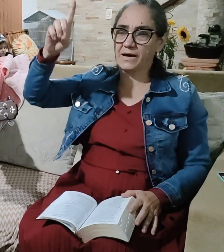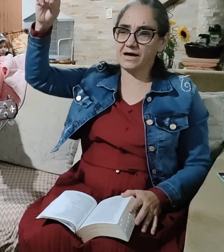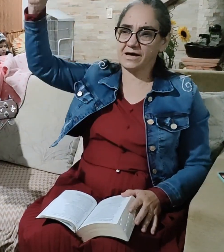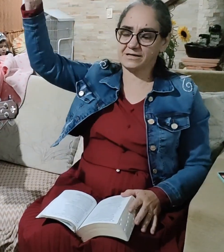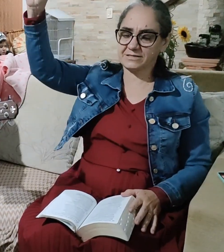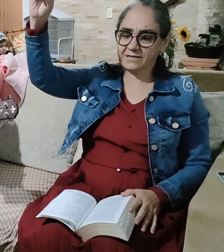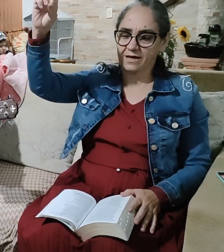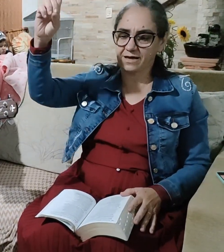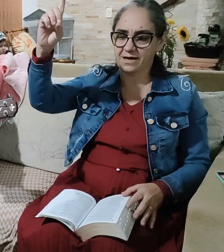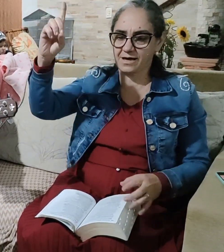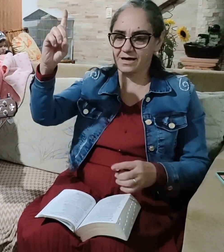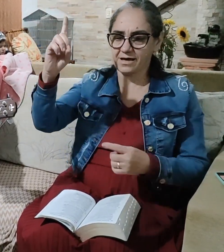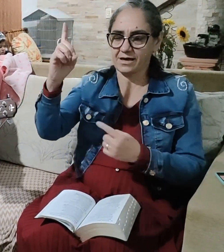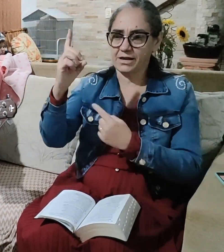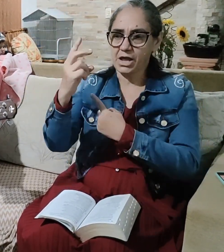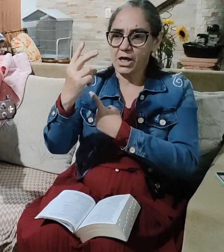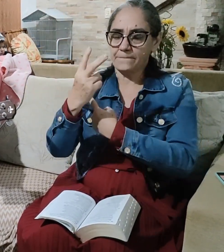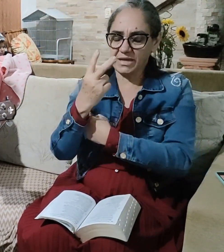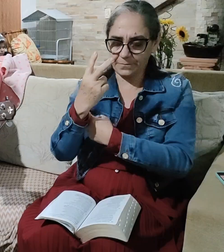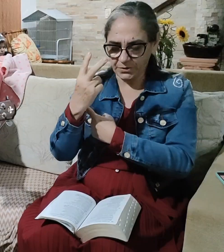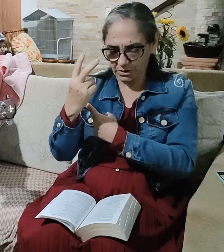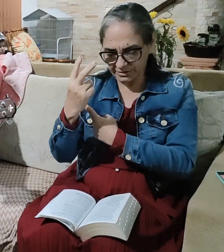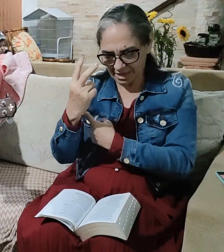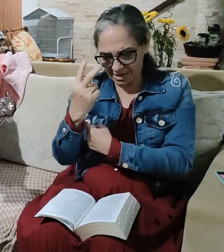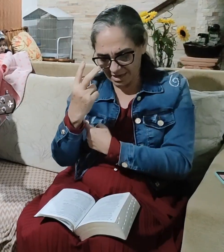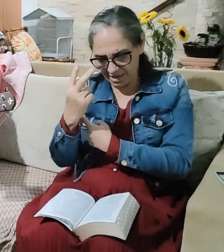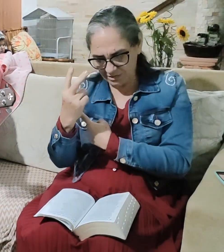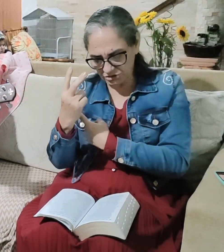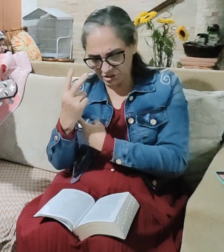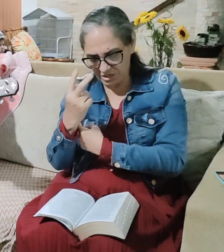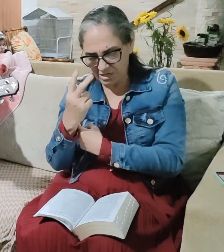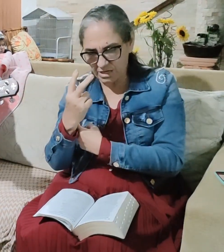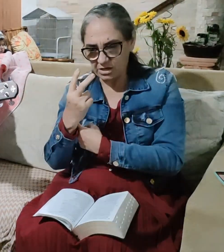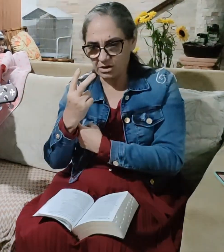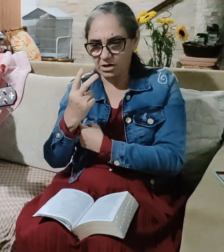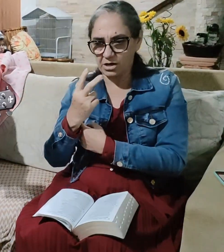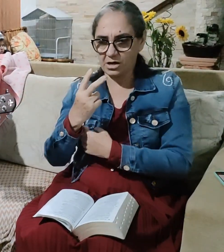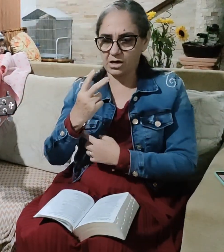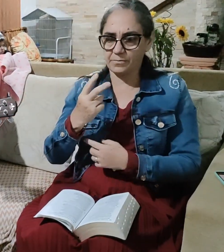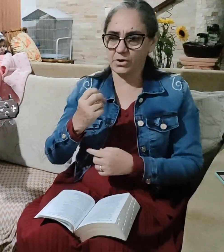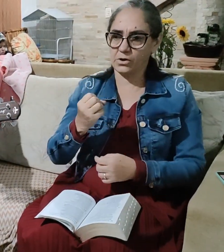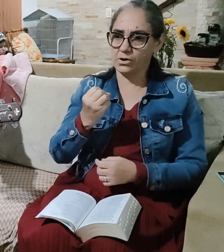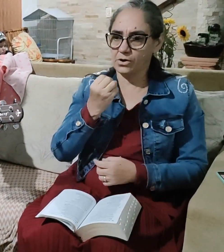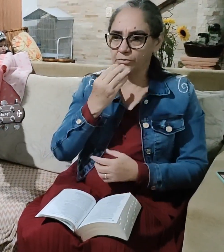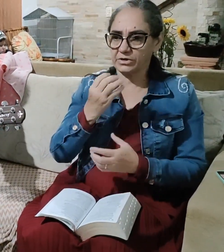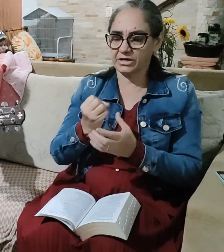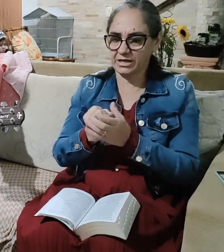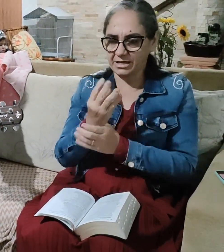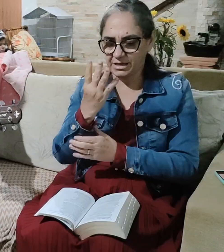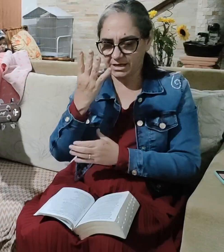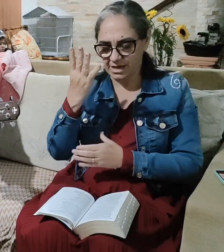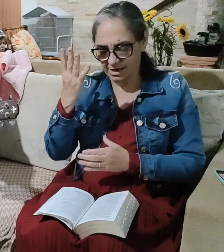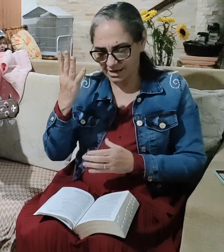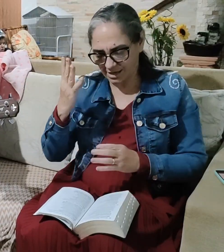passar, me protege, ó bom